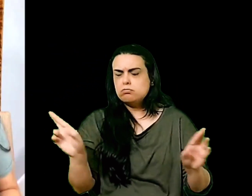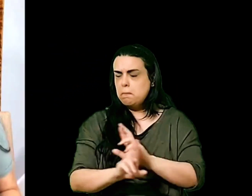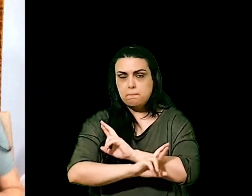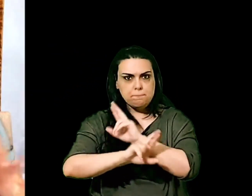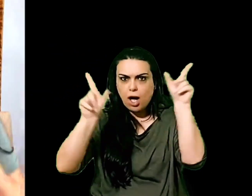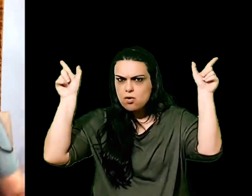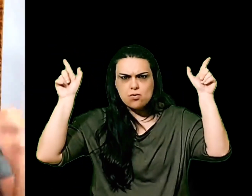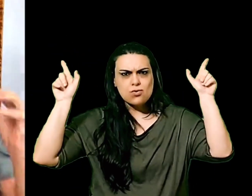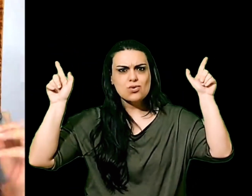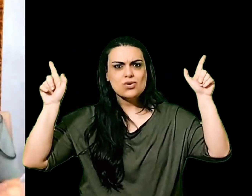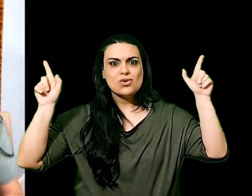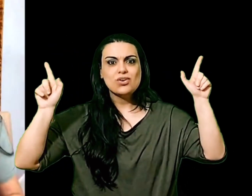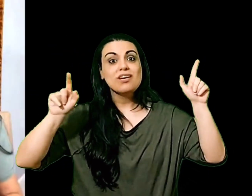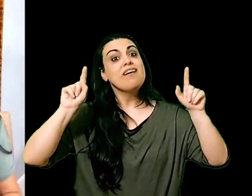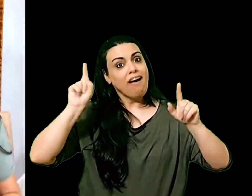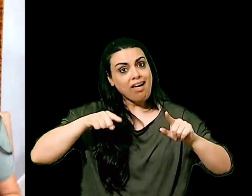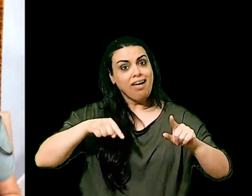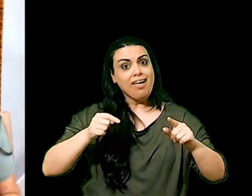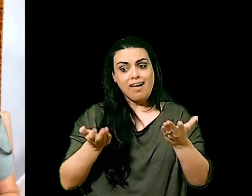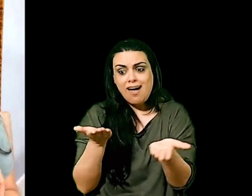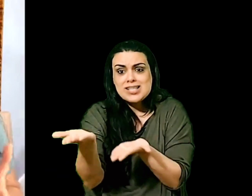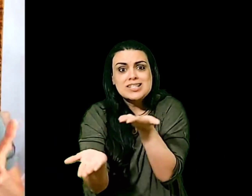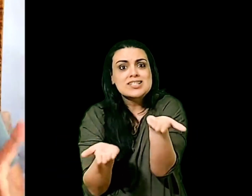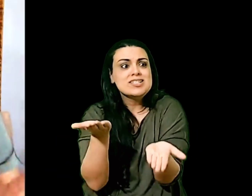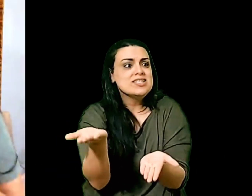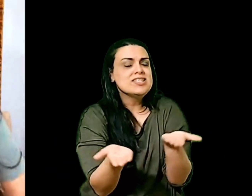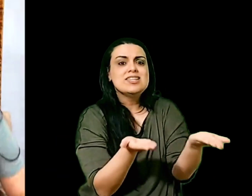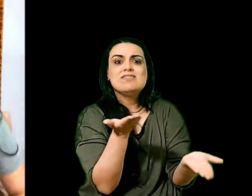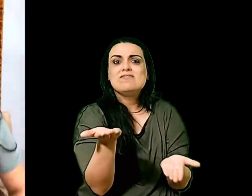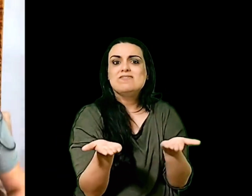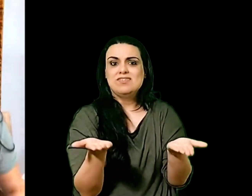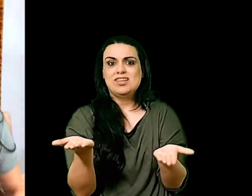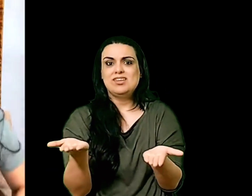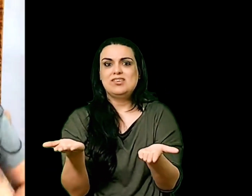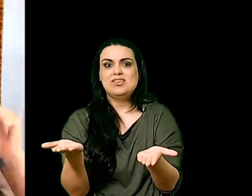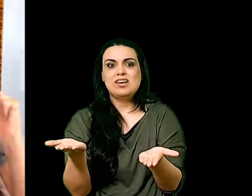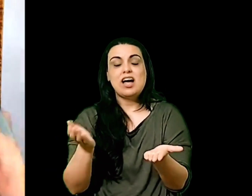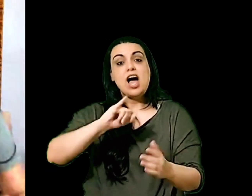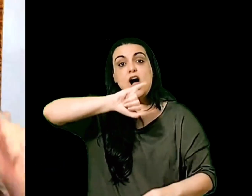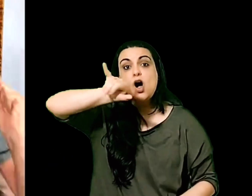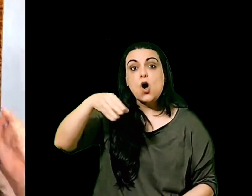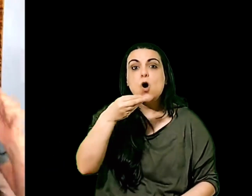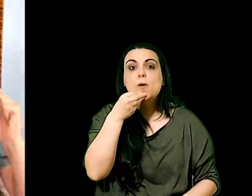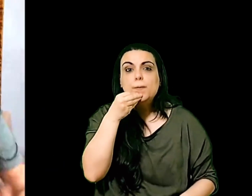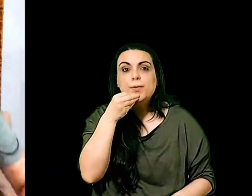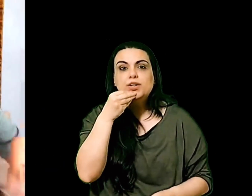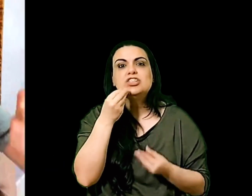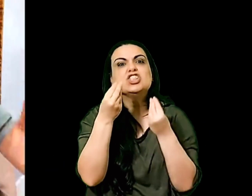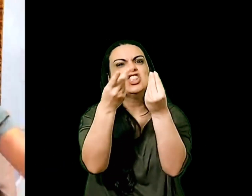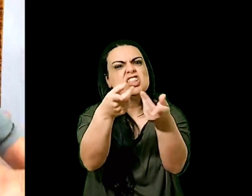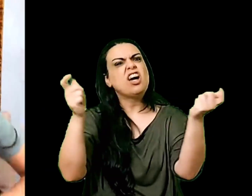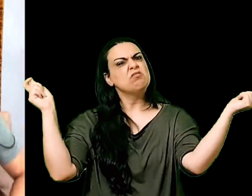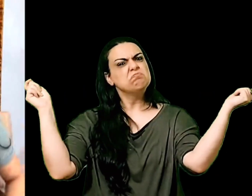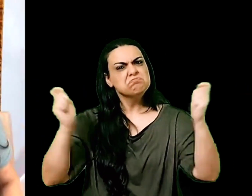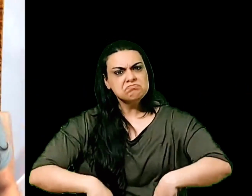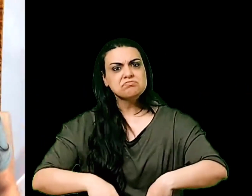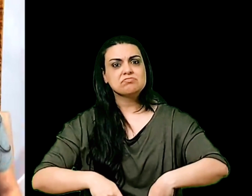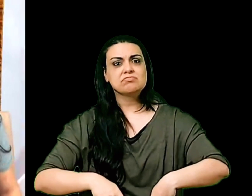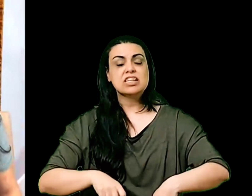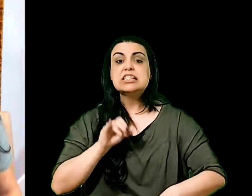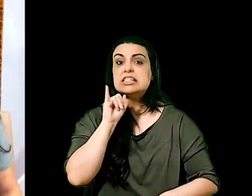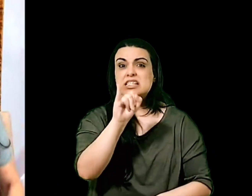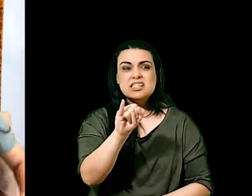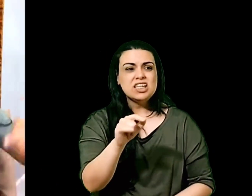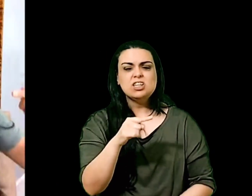inédito, precioso por ser inédito e é acessível. Porque a oportunidade te dá a